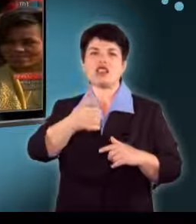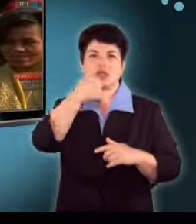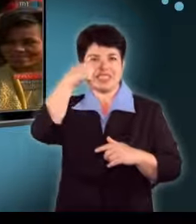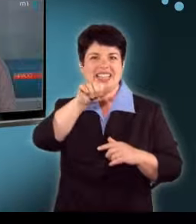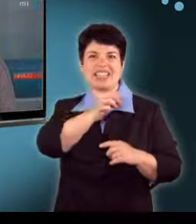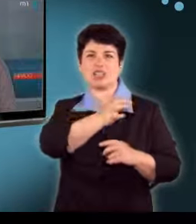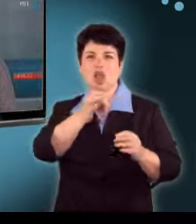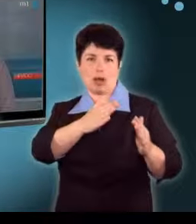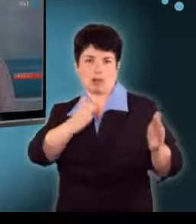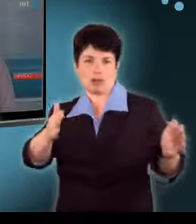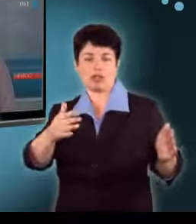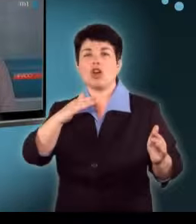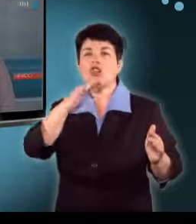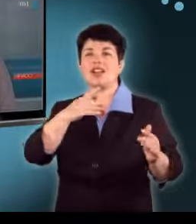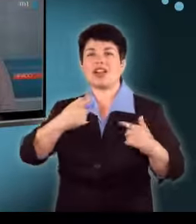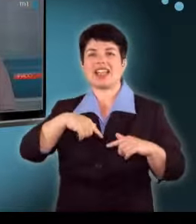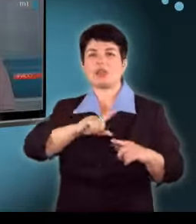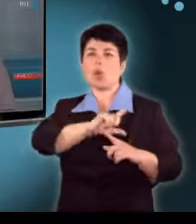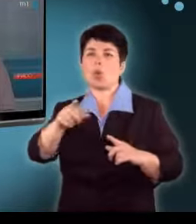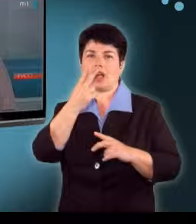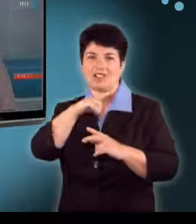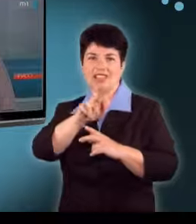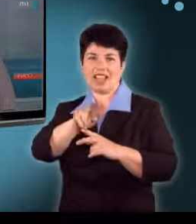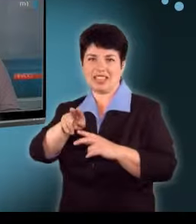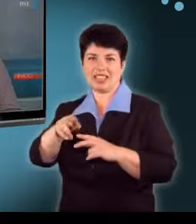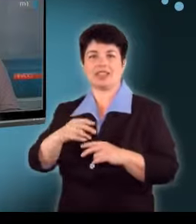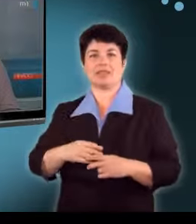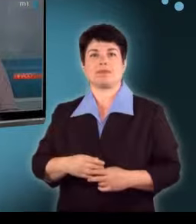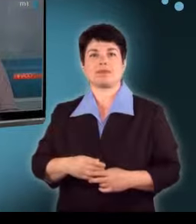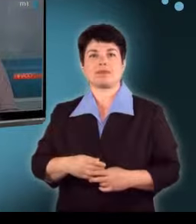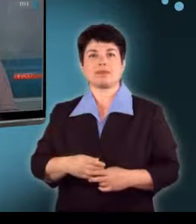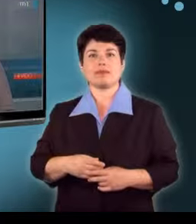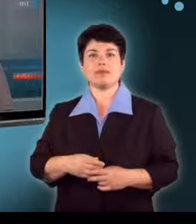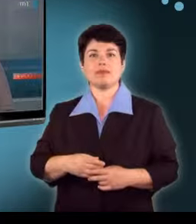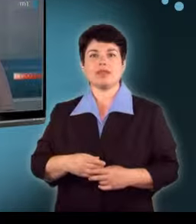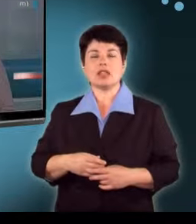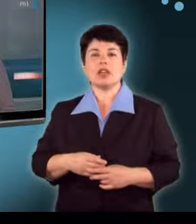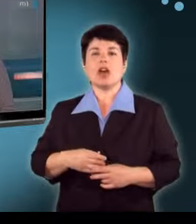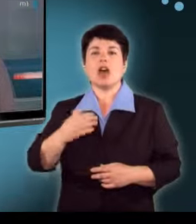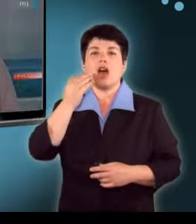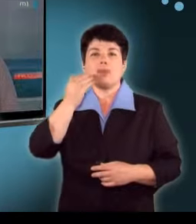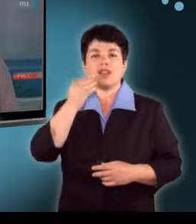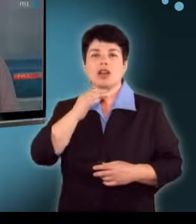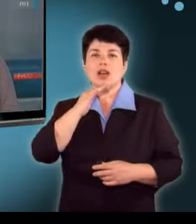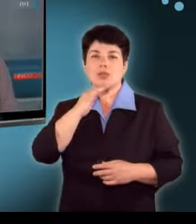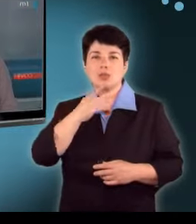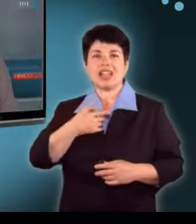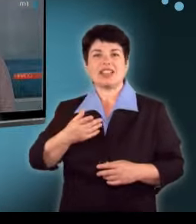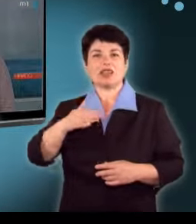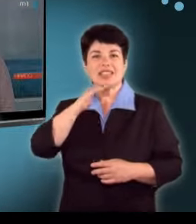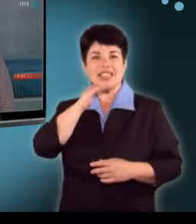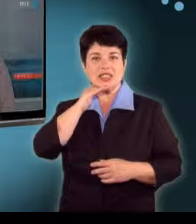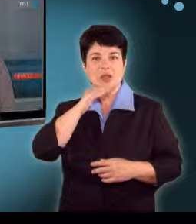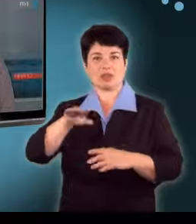elemzők. Átül a demokratákhoz Alan Spector, amerikai republikánus szenátor, mert szerinte a republikánus párt